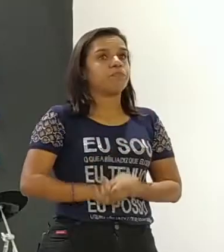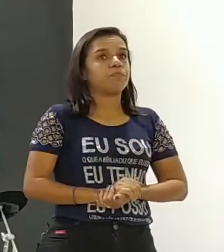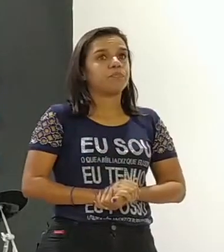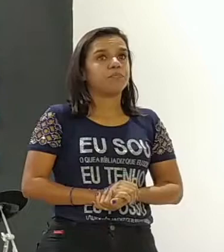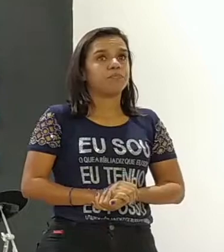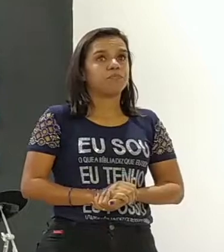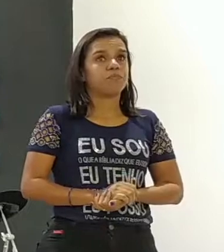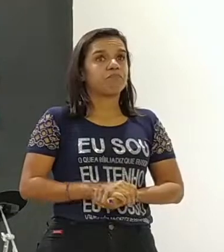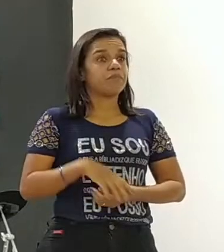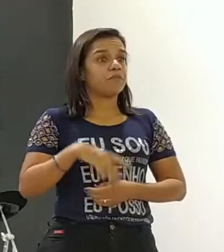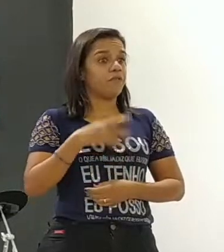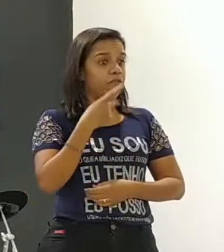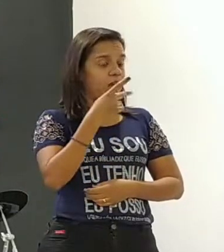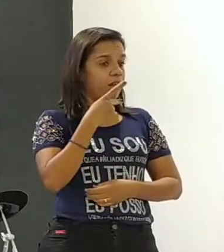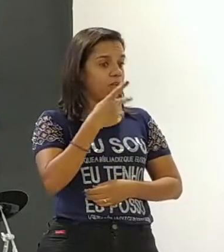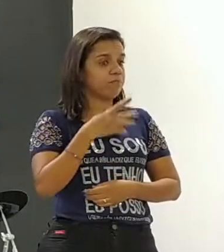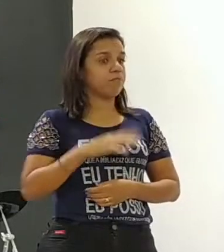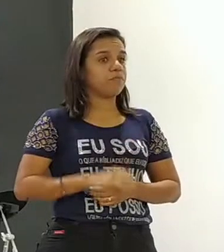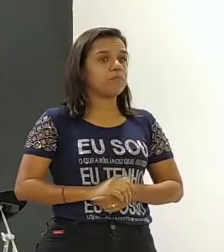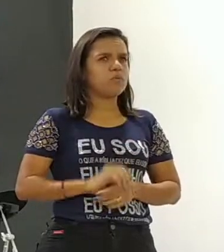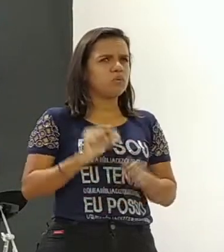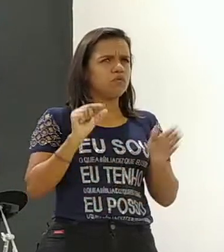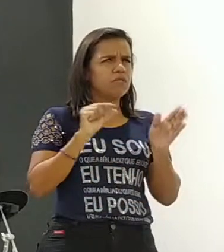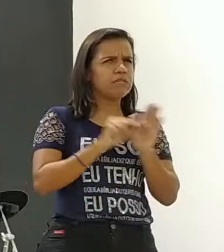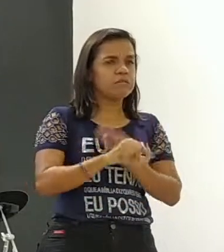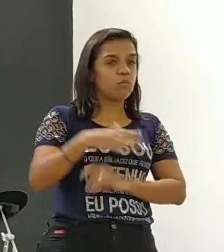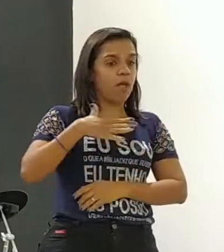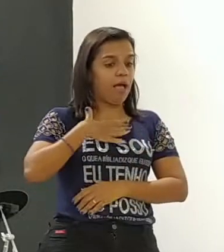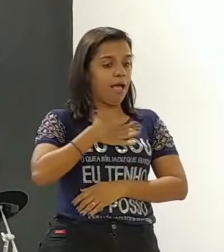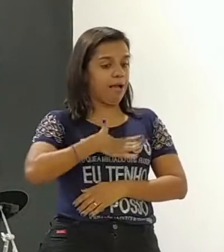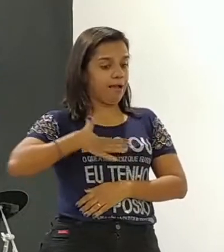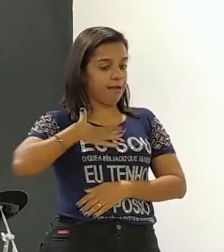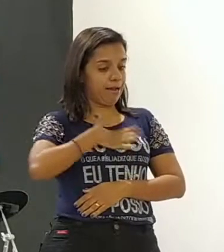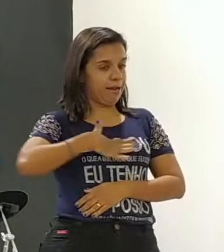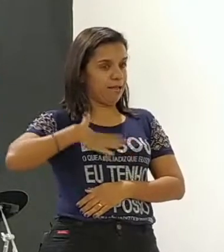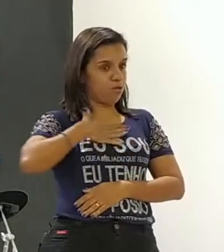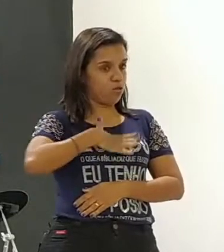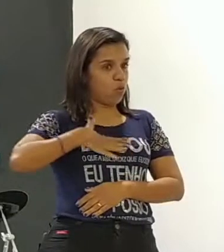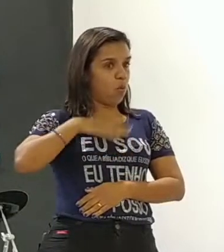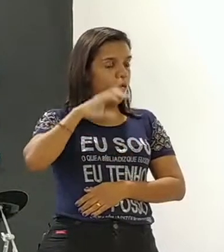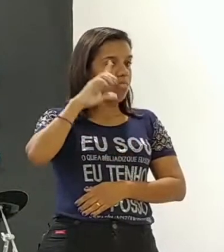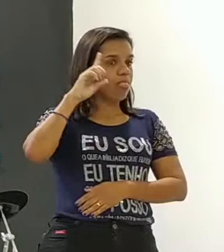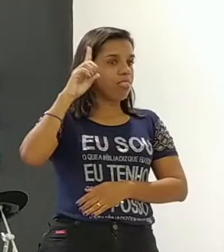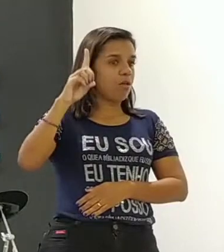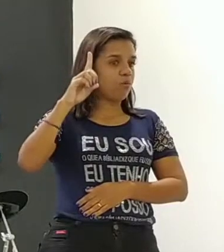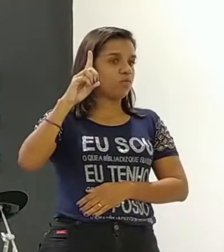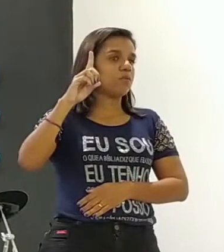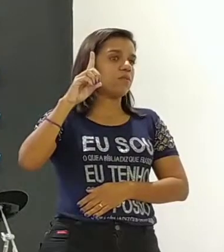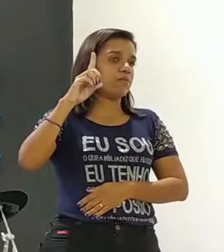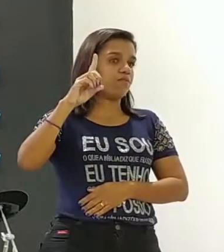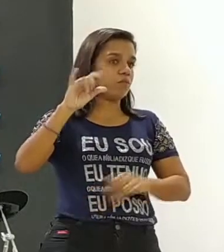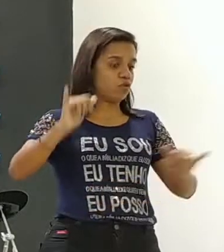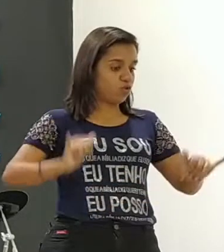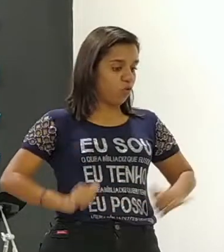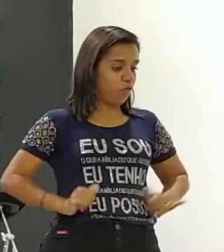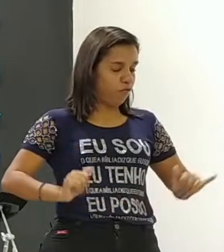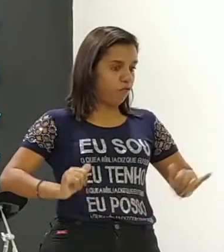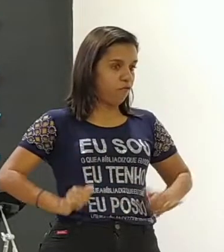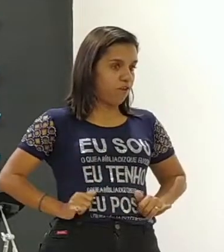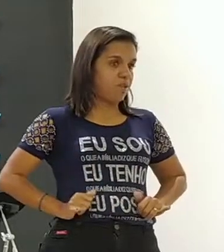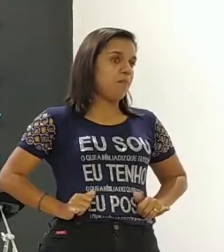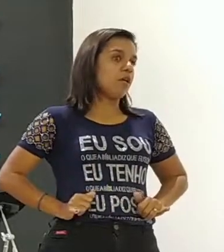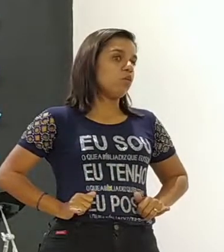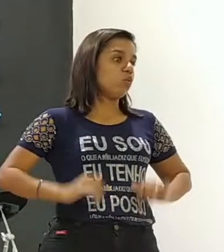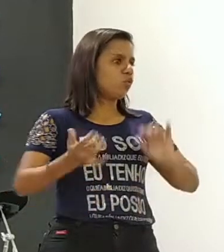assim: agradou a Deus moer a Cristo. Mas como assim? Como